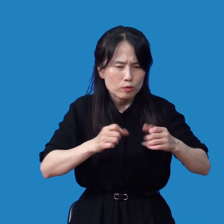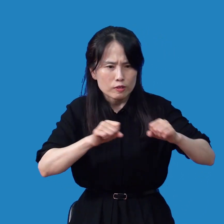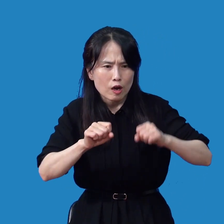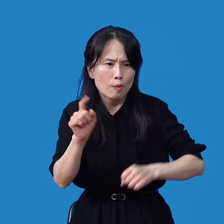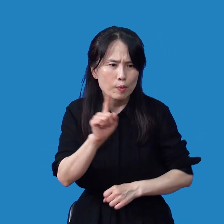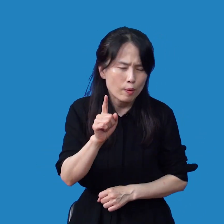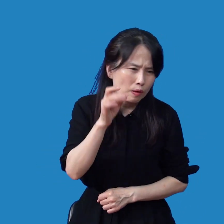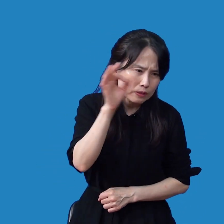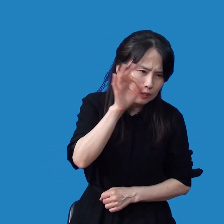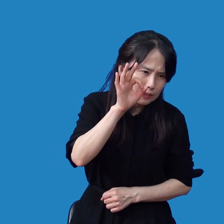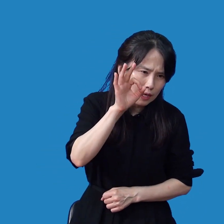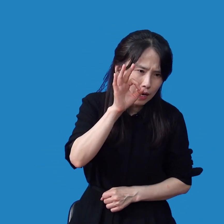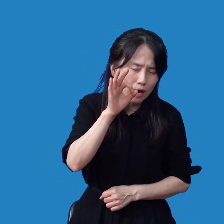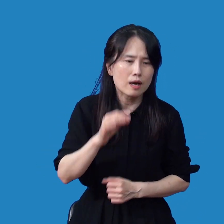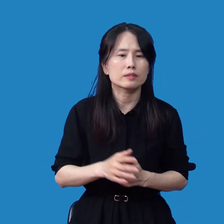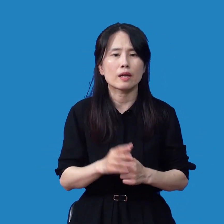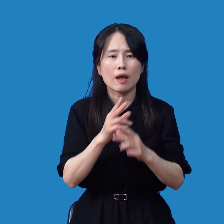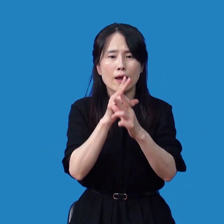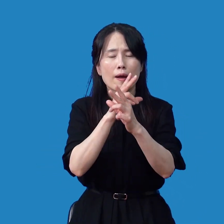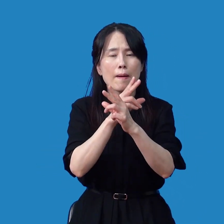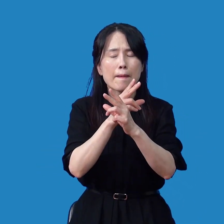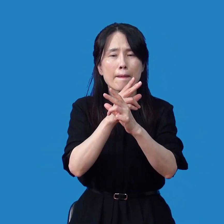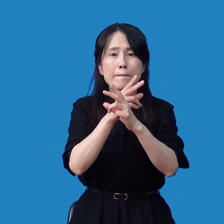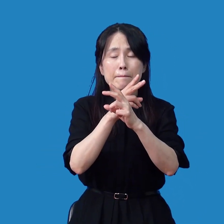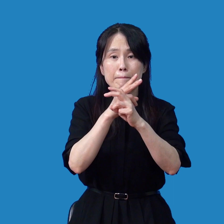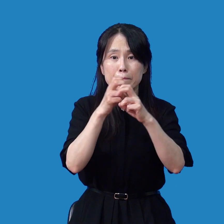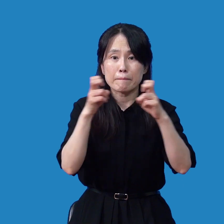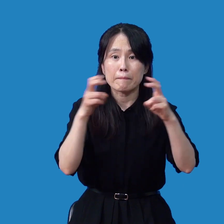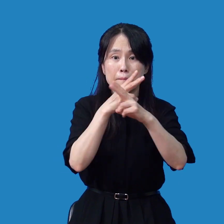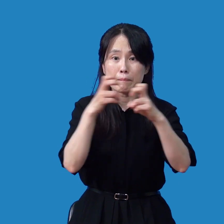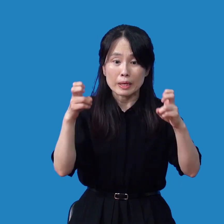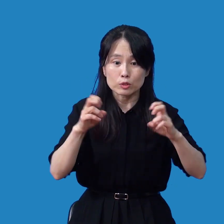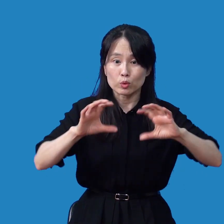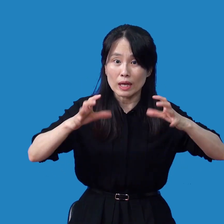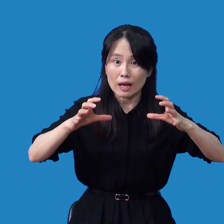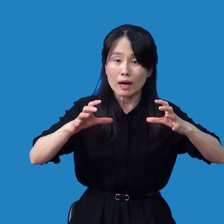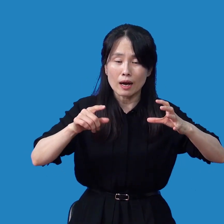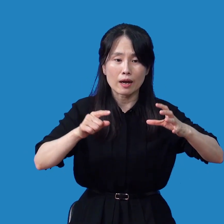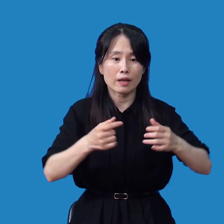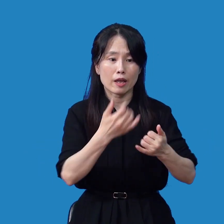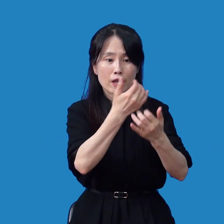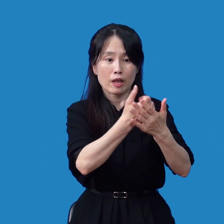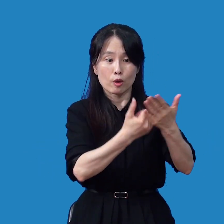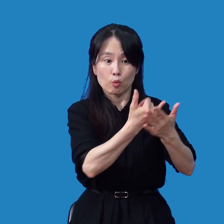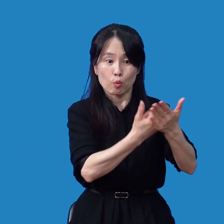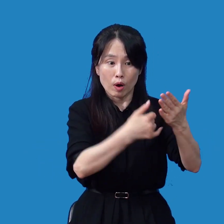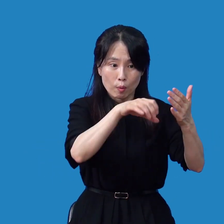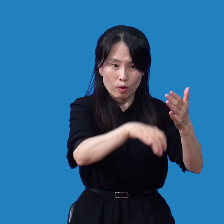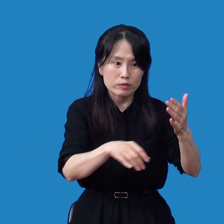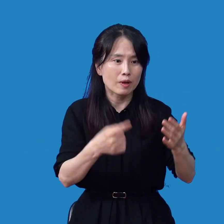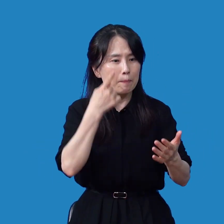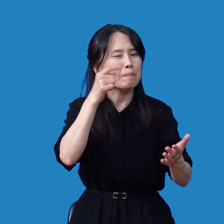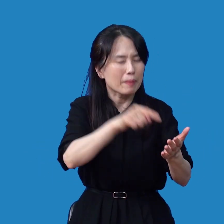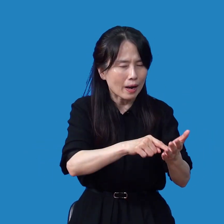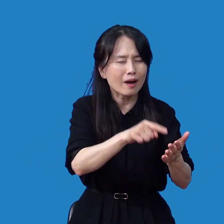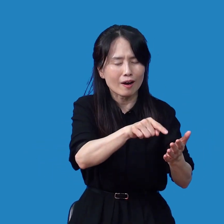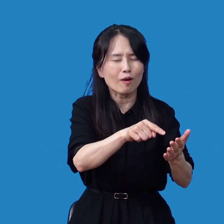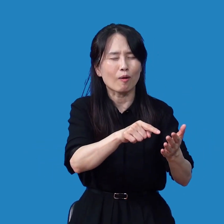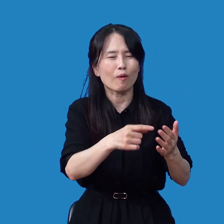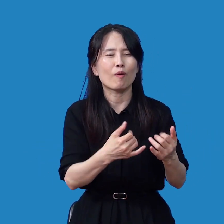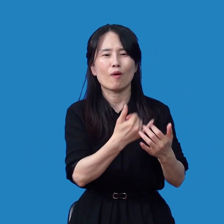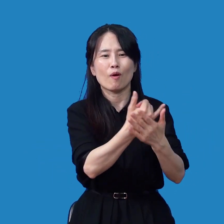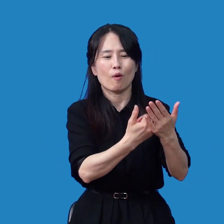한 조그마한 고아원을 찾아냈습니다. 그래서 그 고아원과 자매 결혼을 맺었습니다.